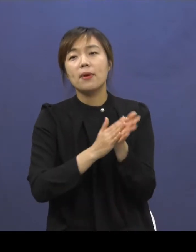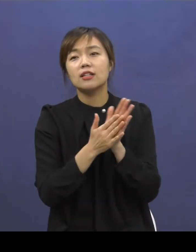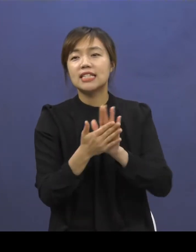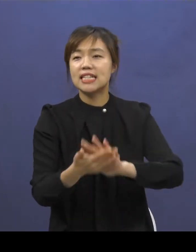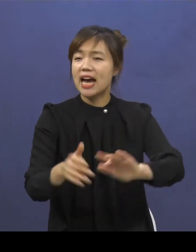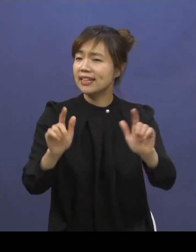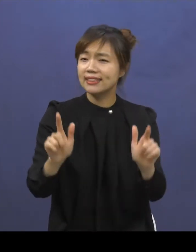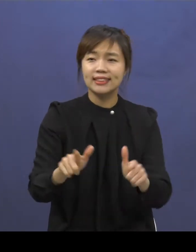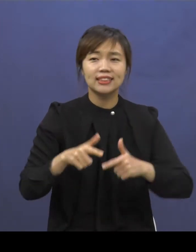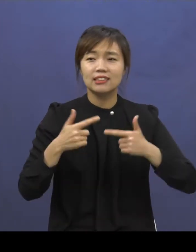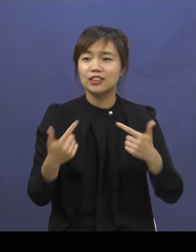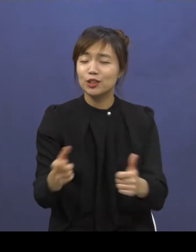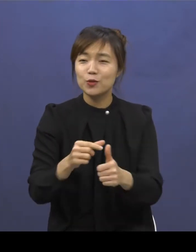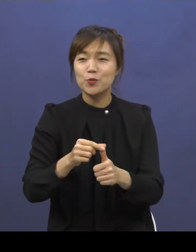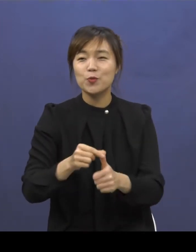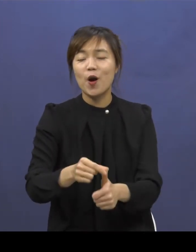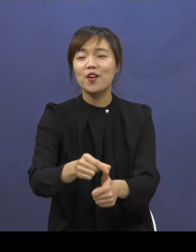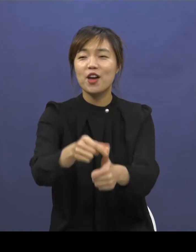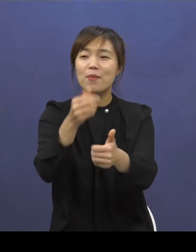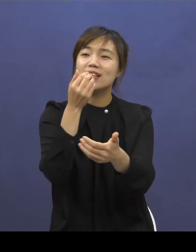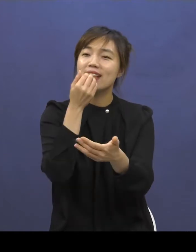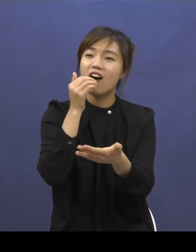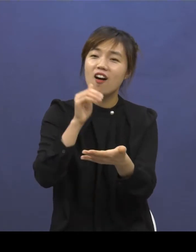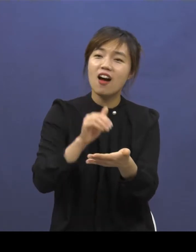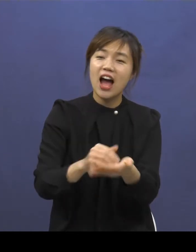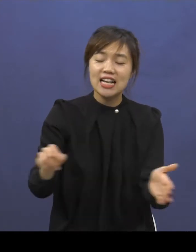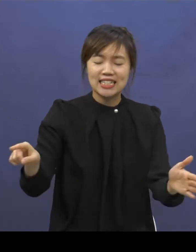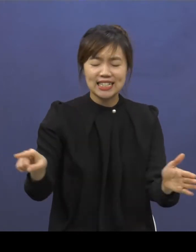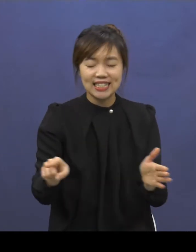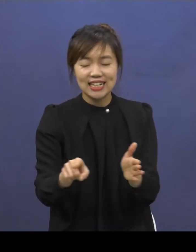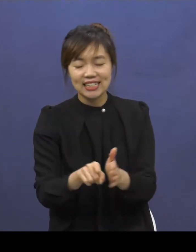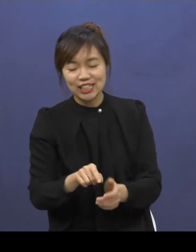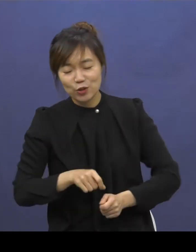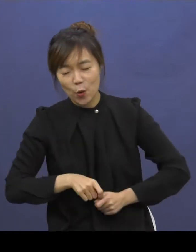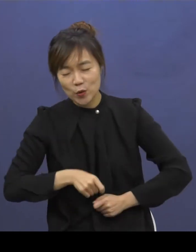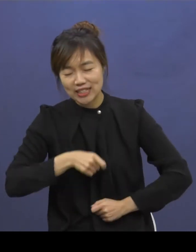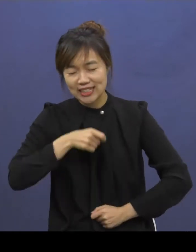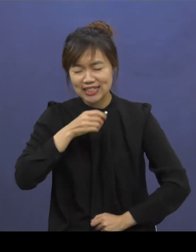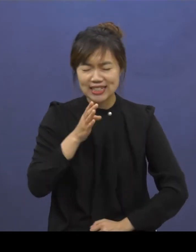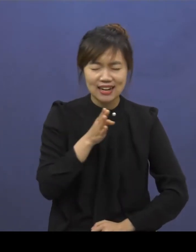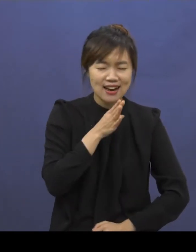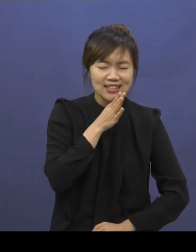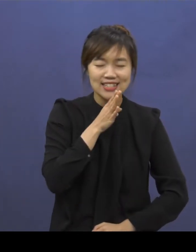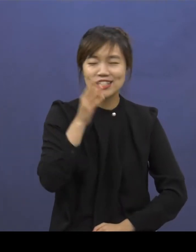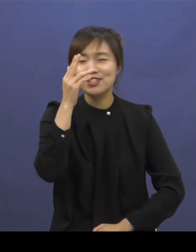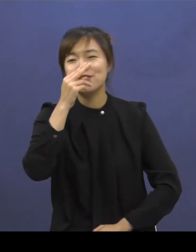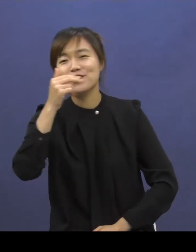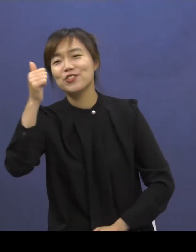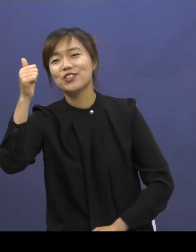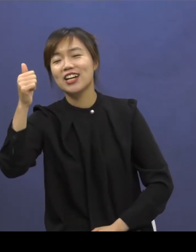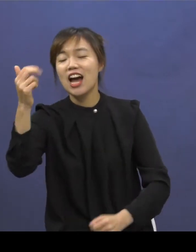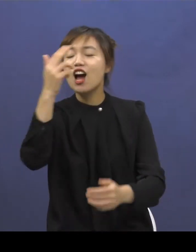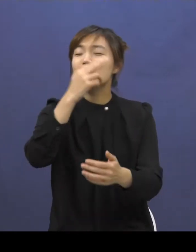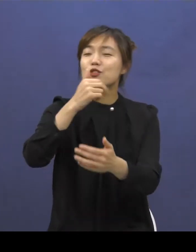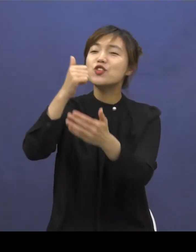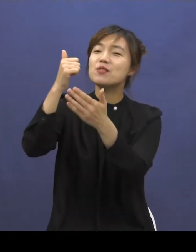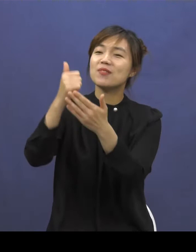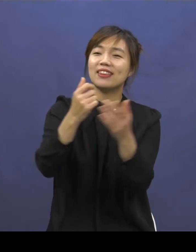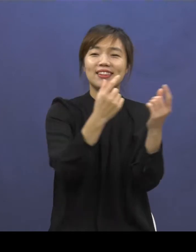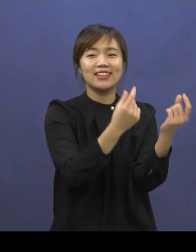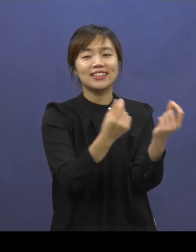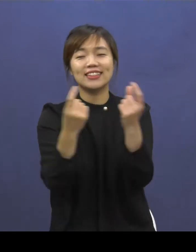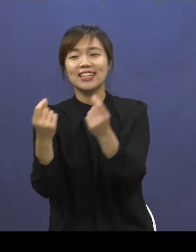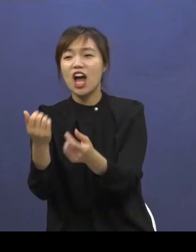변치 않으시는 구원의 반석 신실하시고 진실하신 주 주님